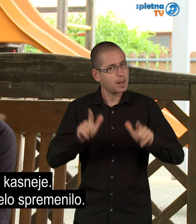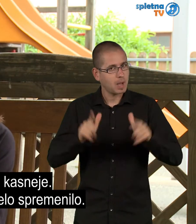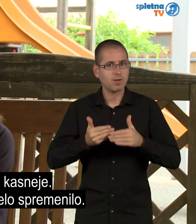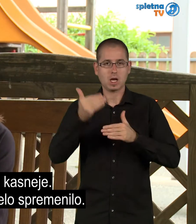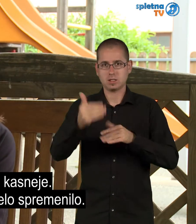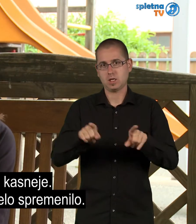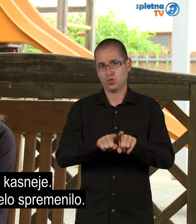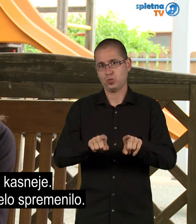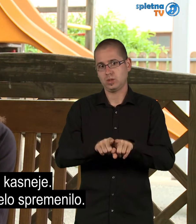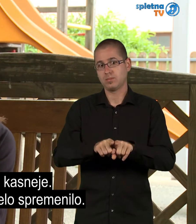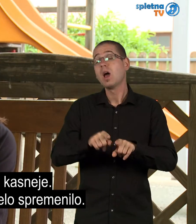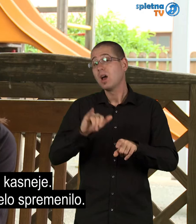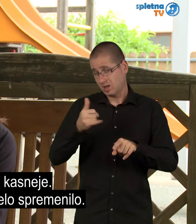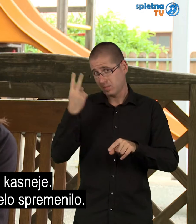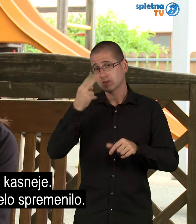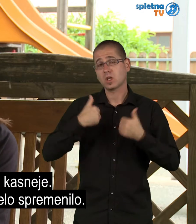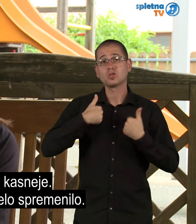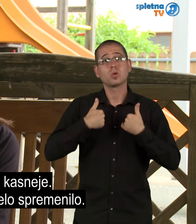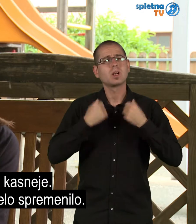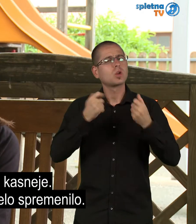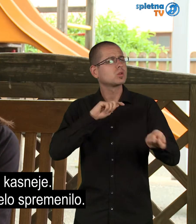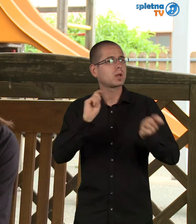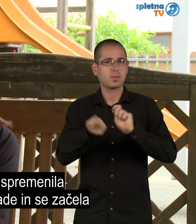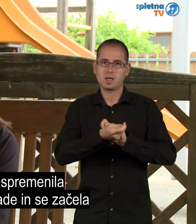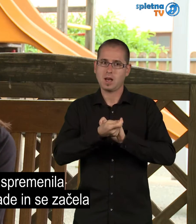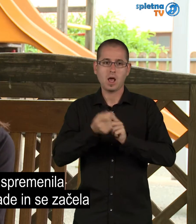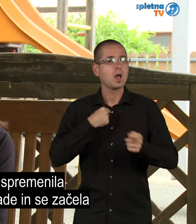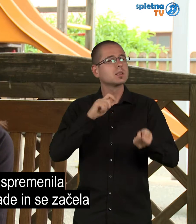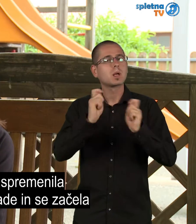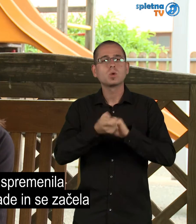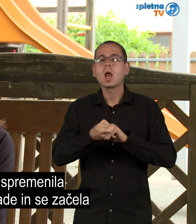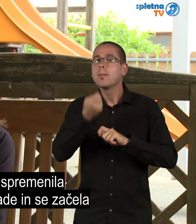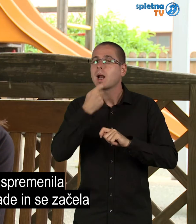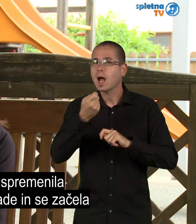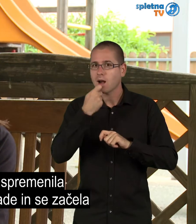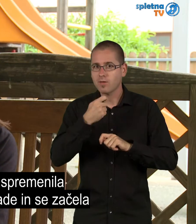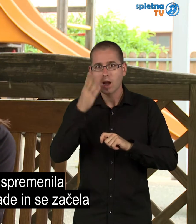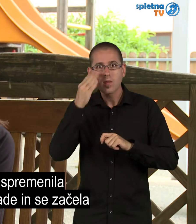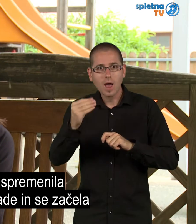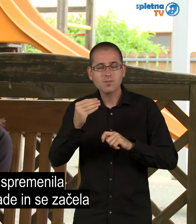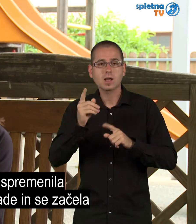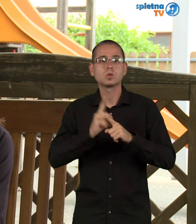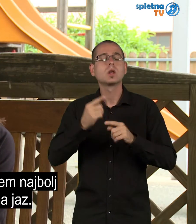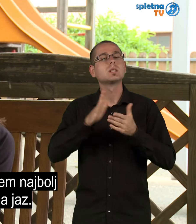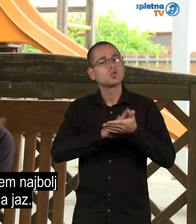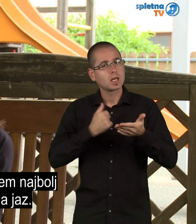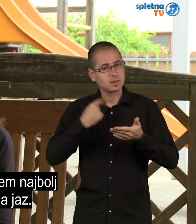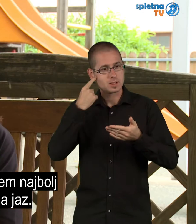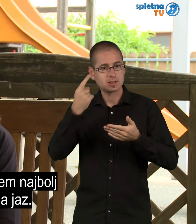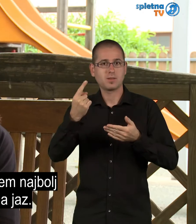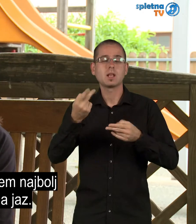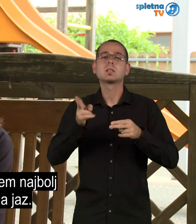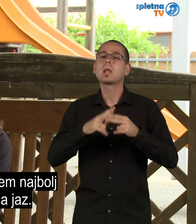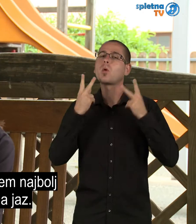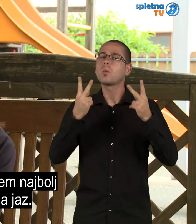tudi kasneje. Se pa je življenje zelo spremenilo, predvsem sem spremenila prehranjevalne navade in se začela zavedati, da sem najbolj